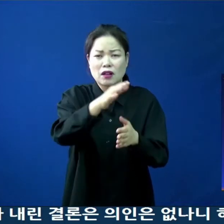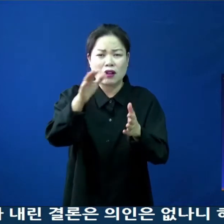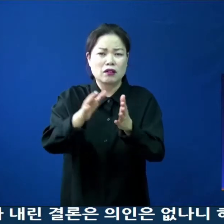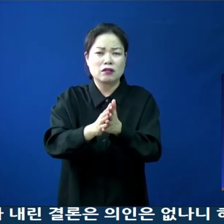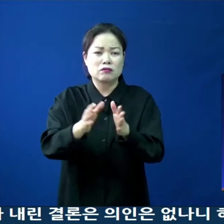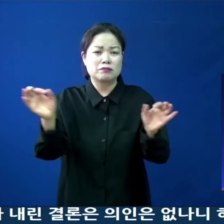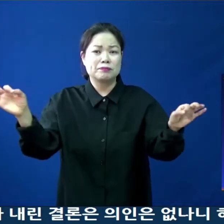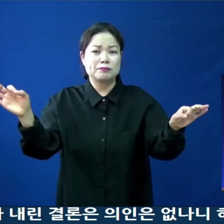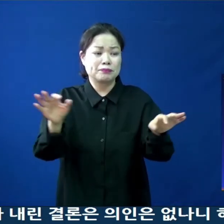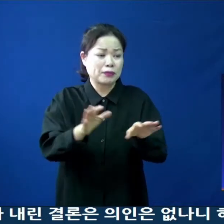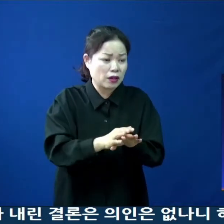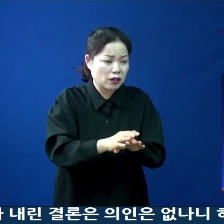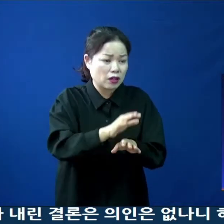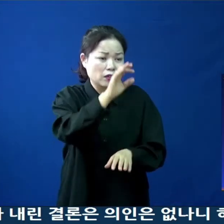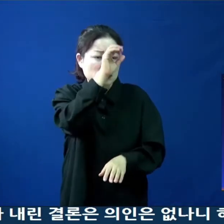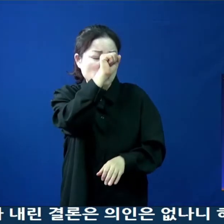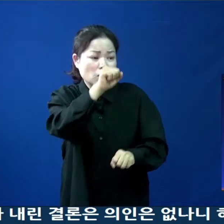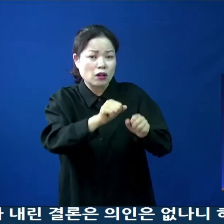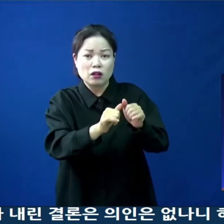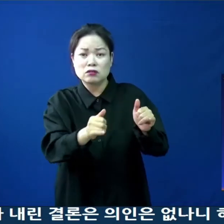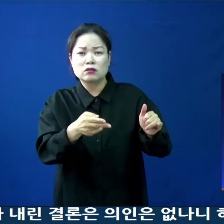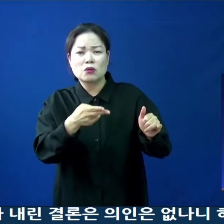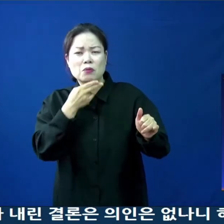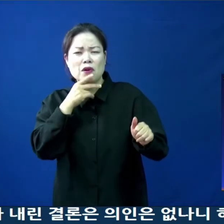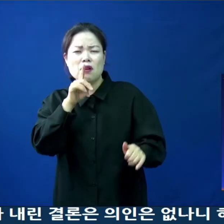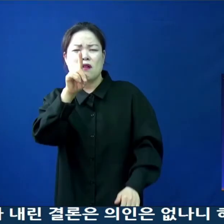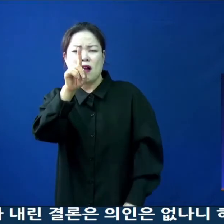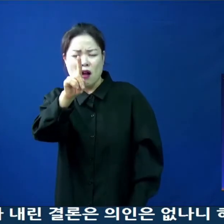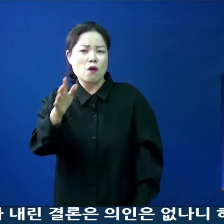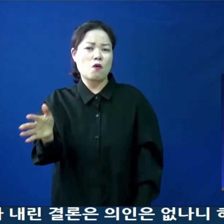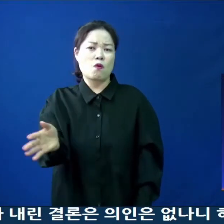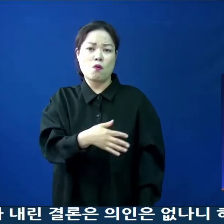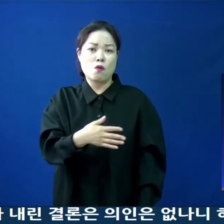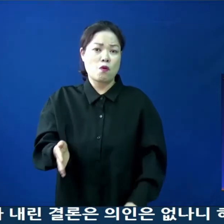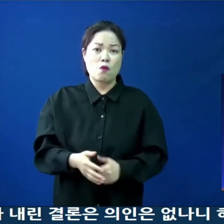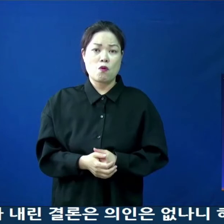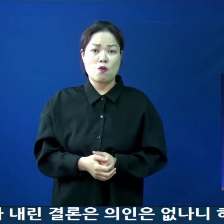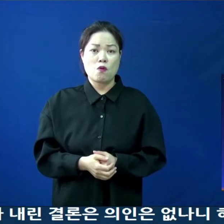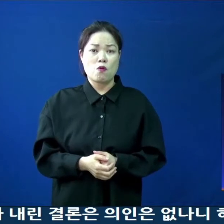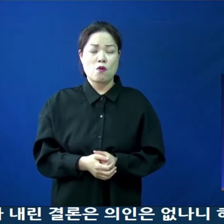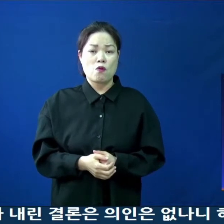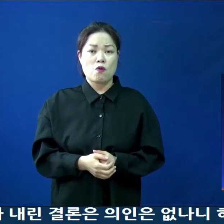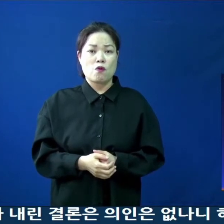되고, 선을 행하는 자 없나니 하나도 없다.